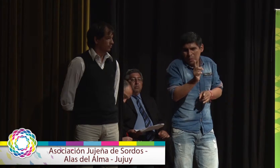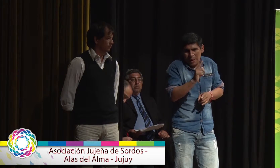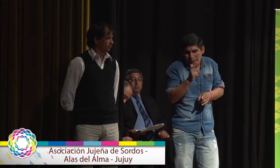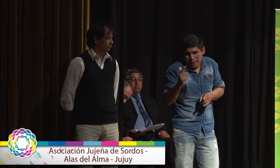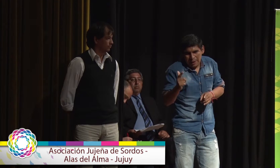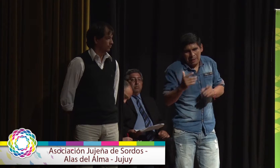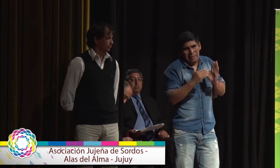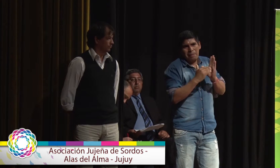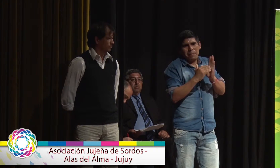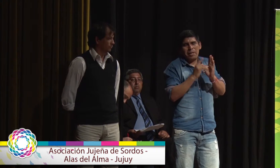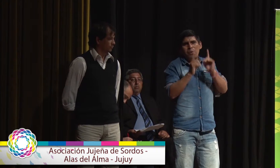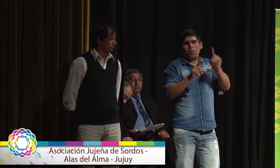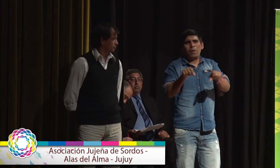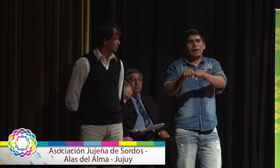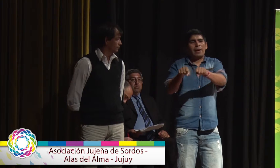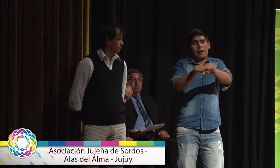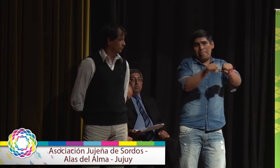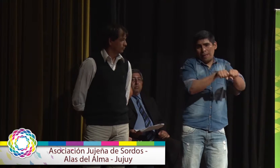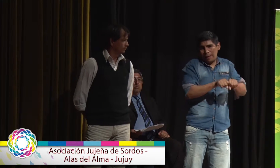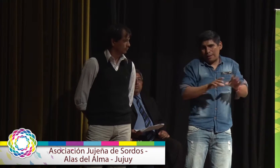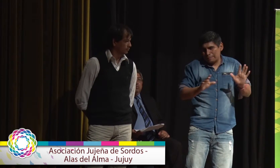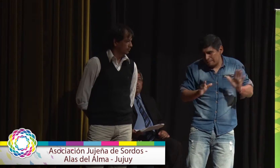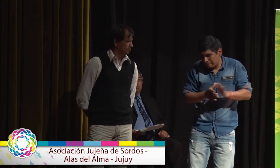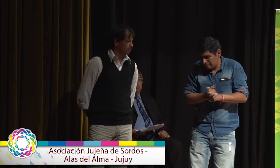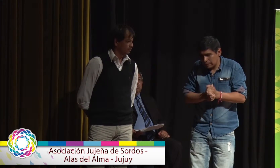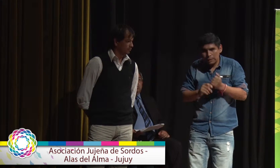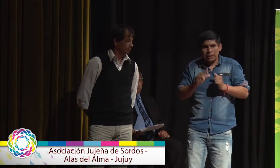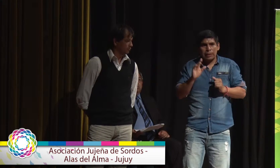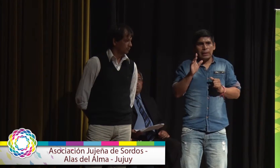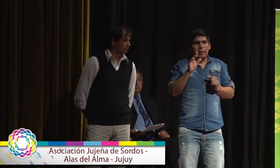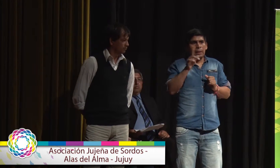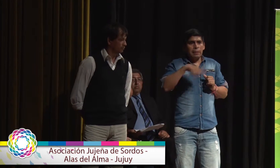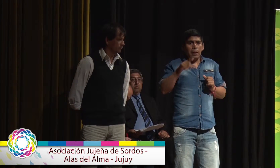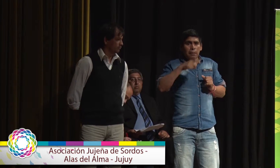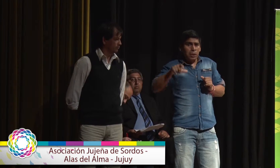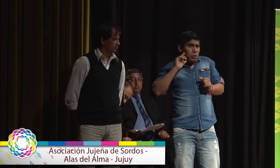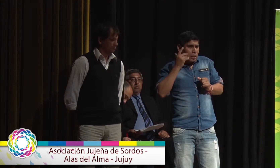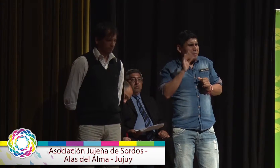que siempre o que se intente que todos los canales